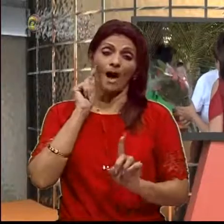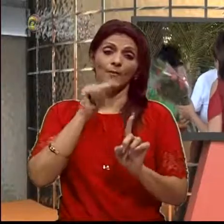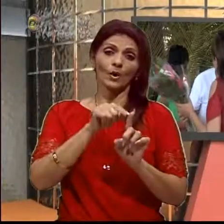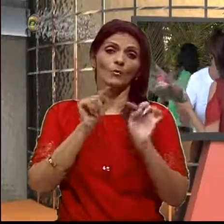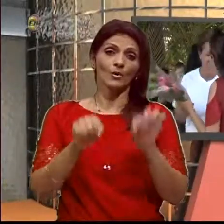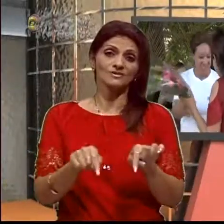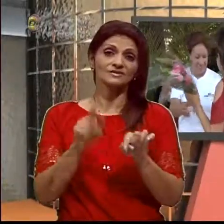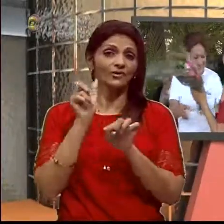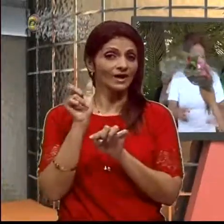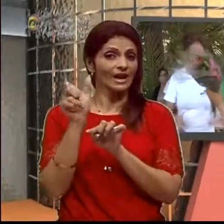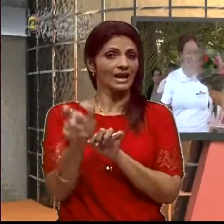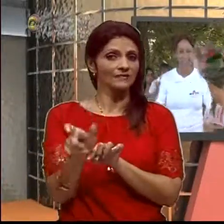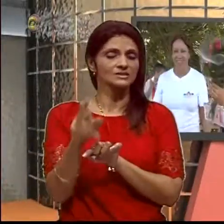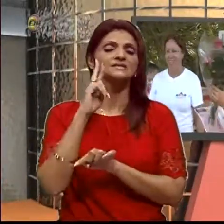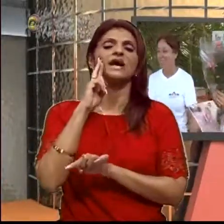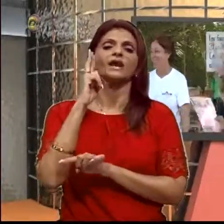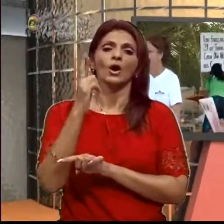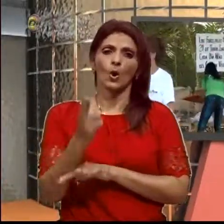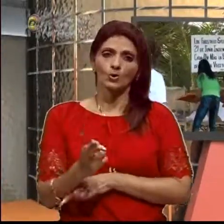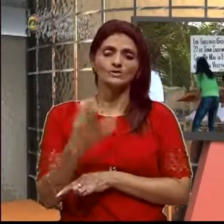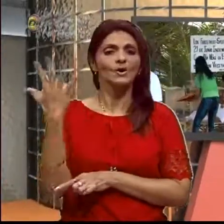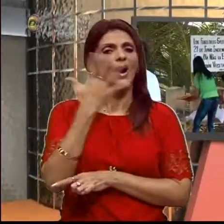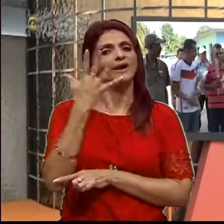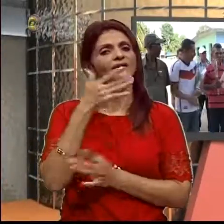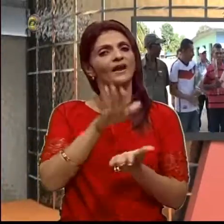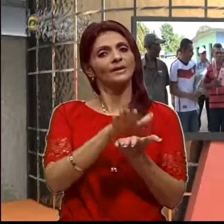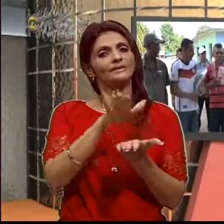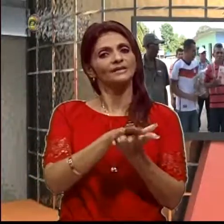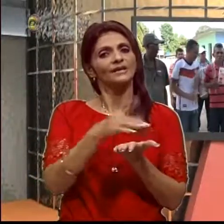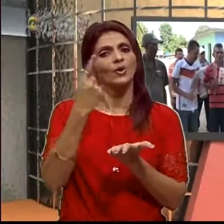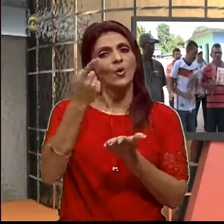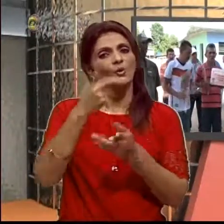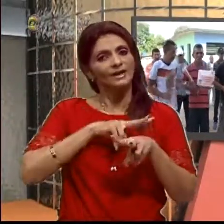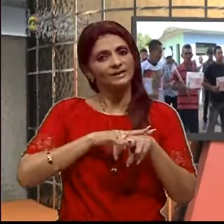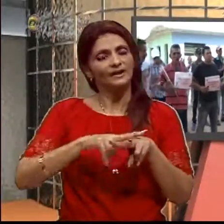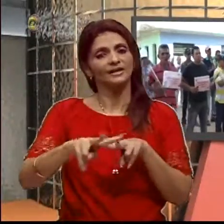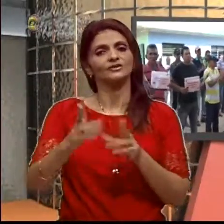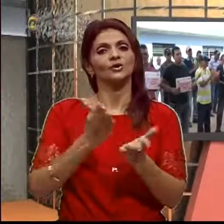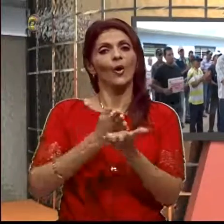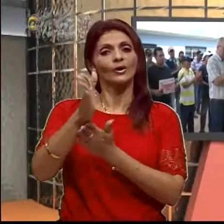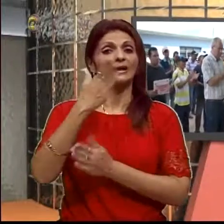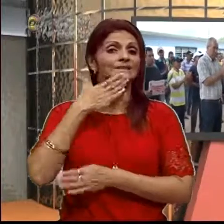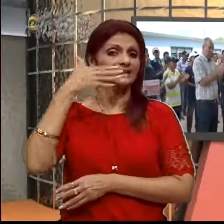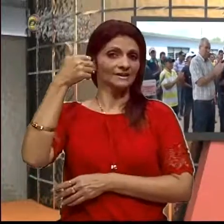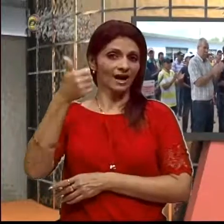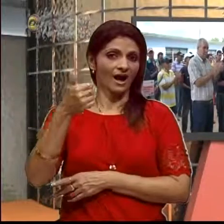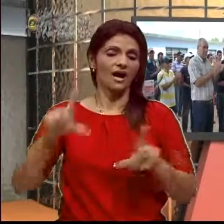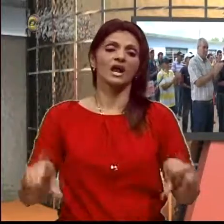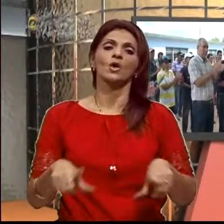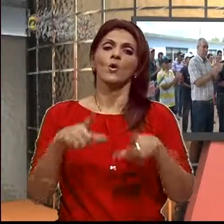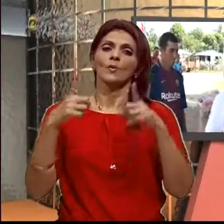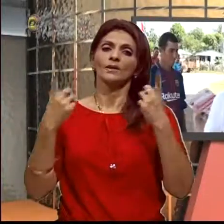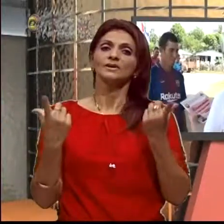la fecha, se reconoció a quienes mantienen una trayectoria destacada en el cumplimiento de sus